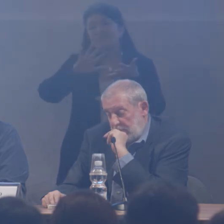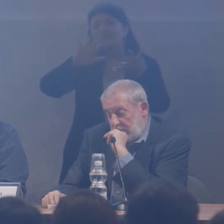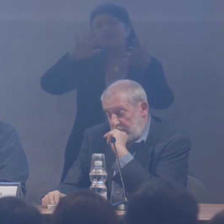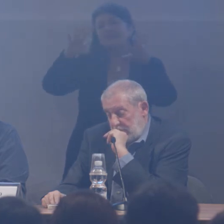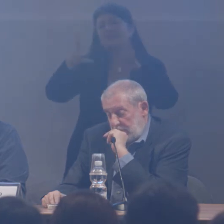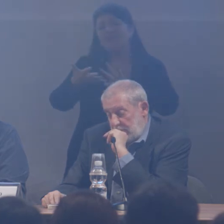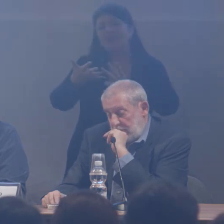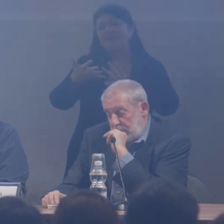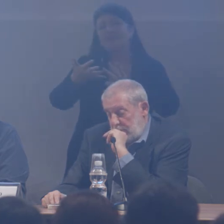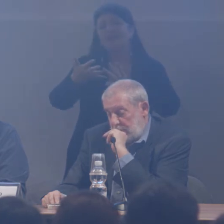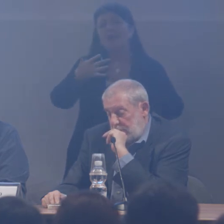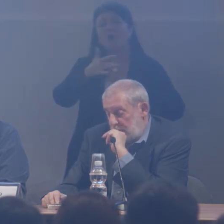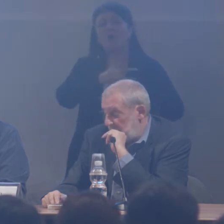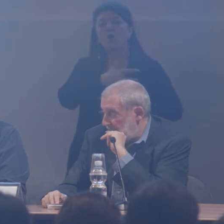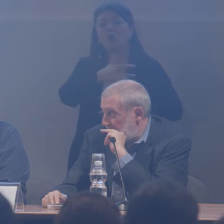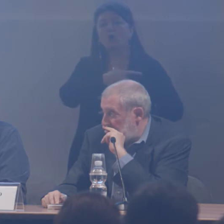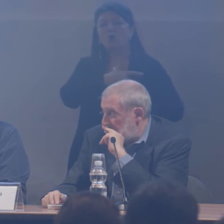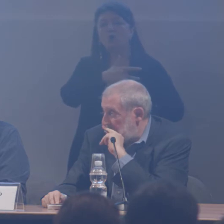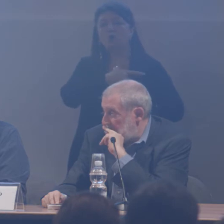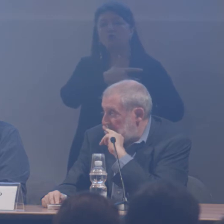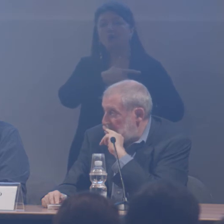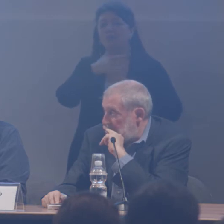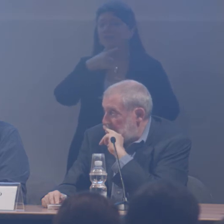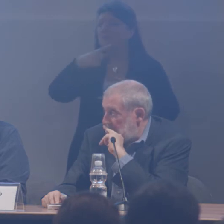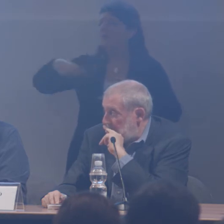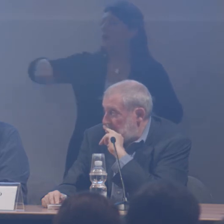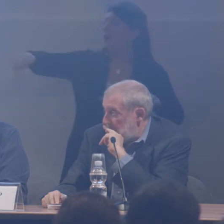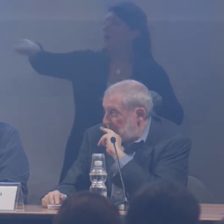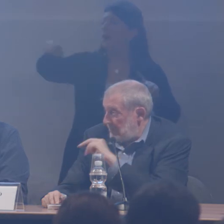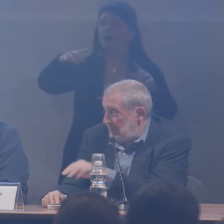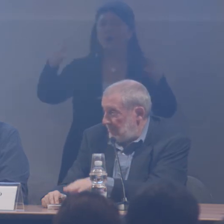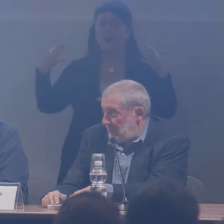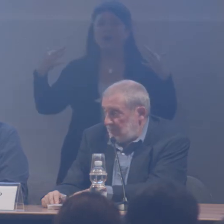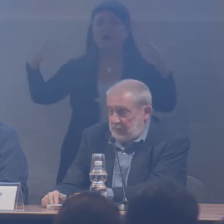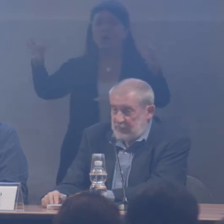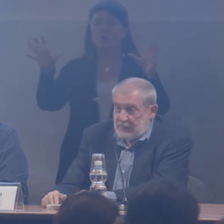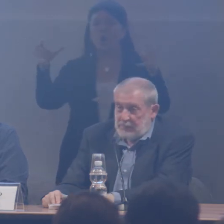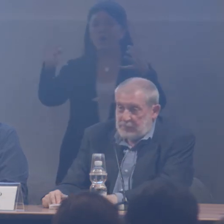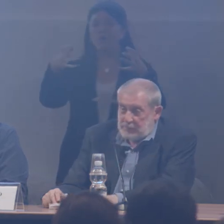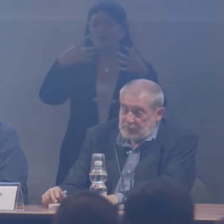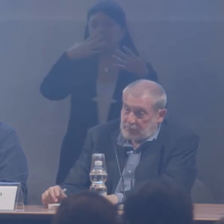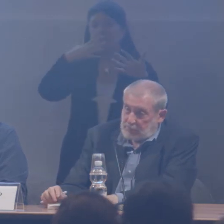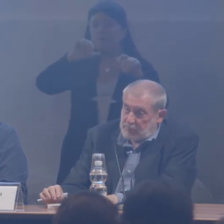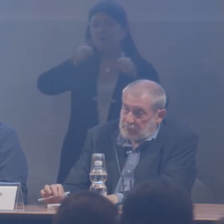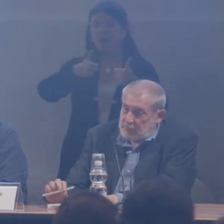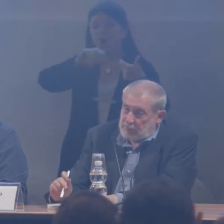collettiva in questa rivolta etica di cui abbiamo tanto bisogno.